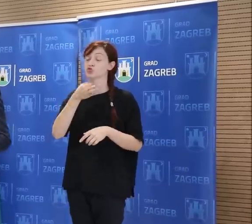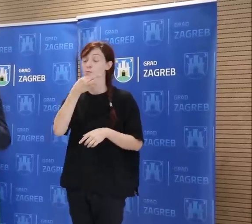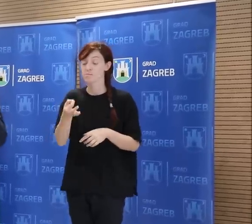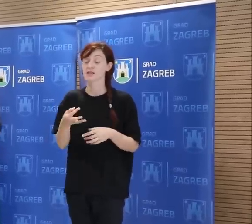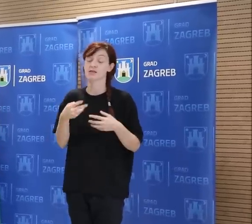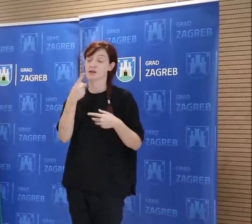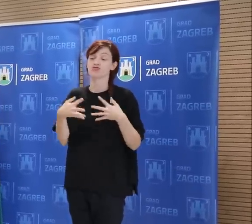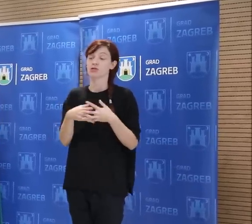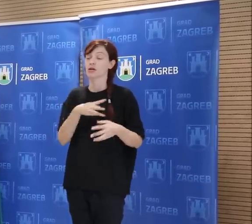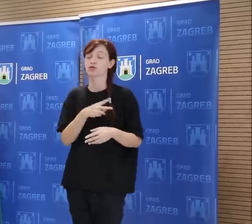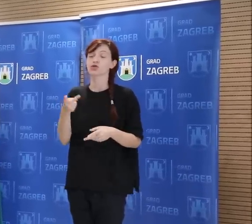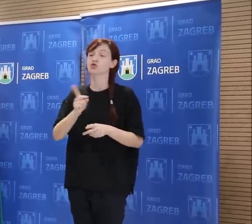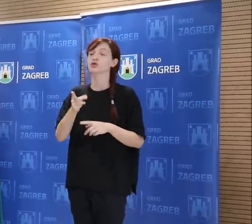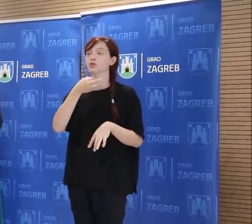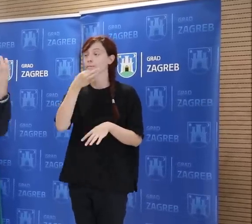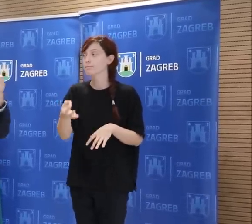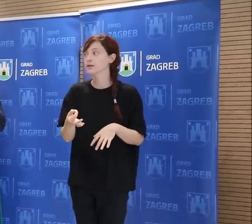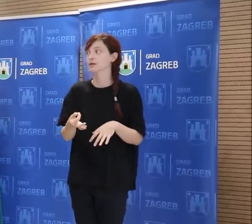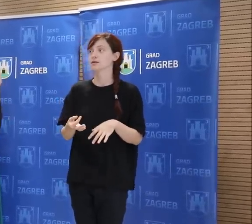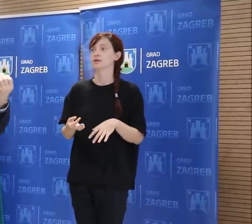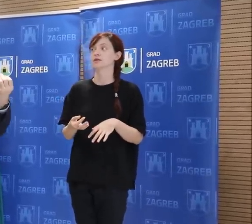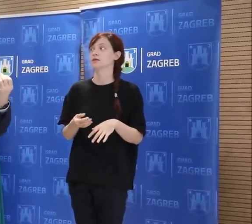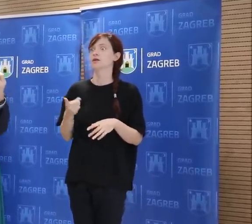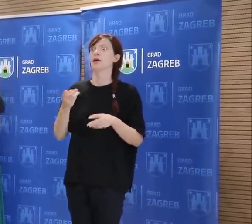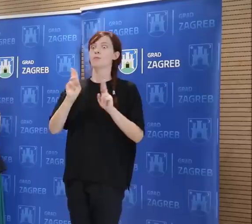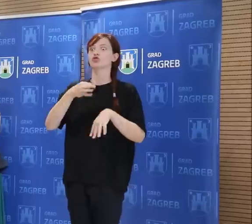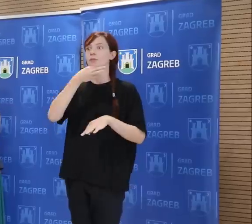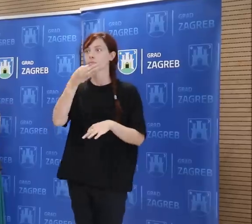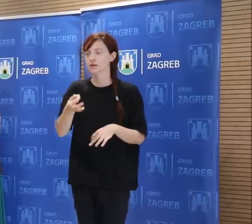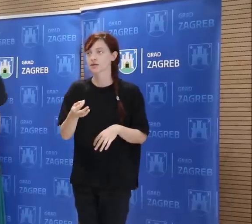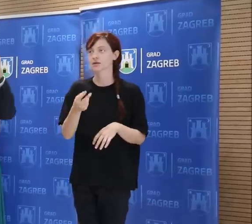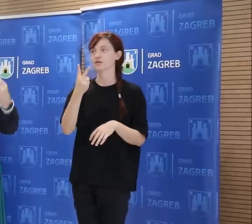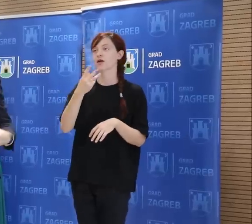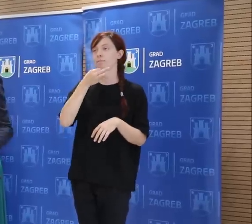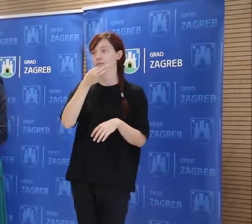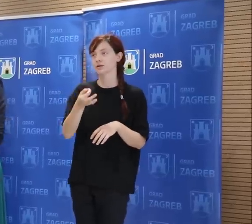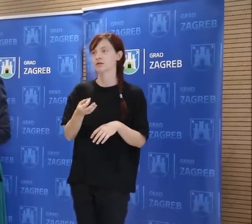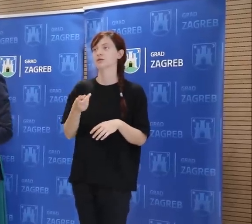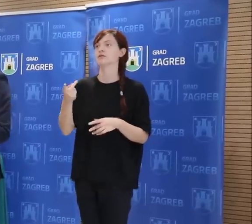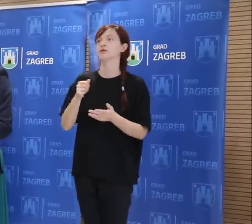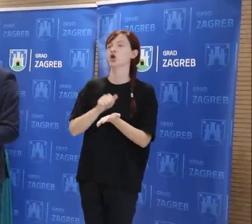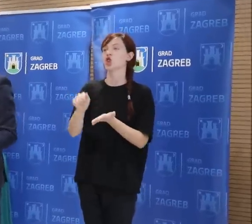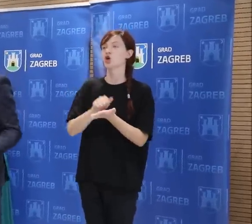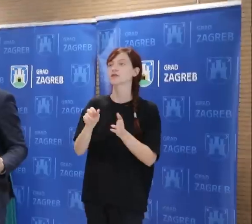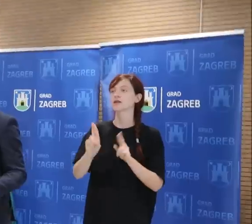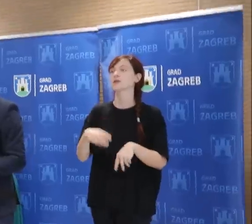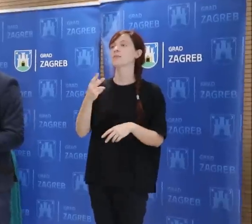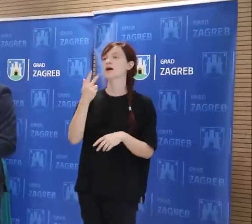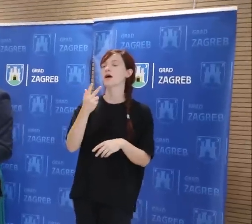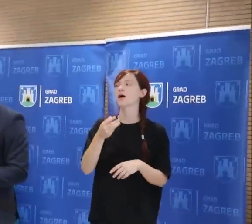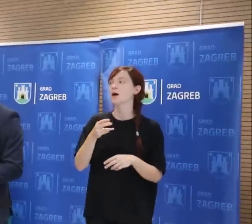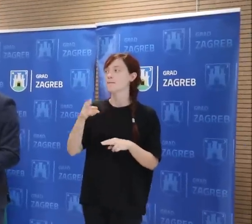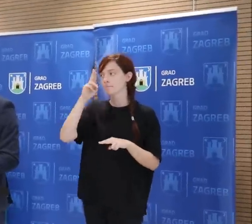odgovor. Znači, možete postaviti firma... jedno ili dva pitanja, ne možete postaviti 10. Tri pitanja svaki novinar ima pravo postaviti.